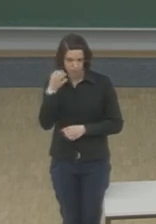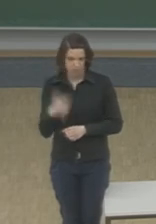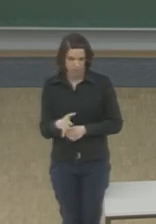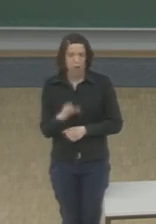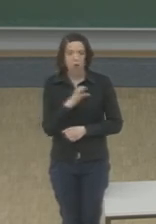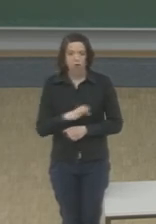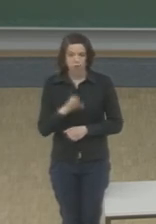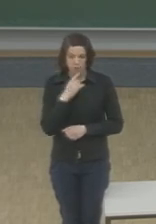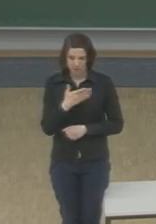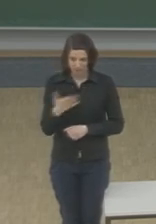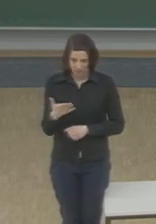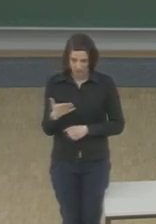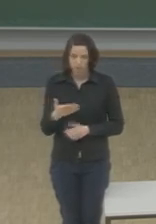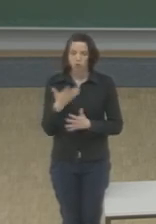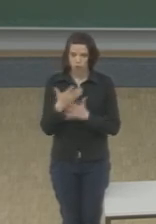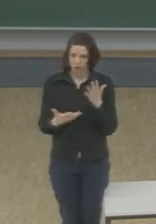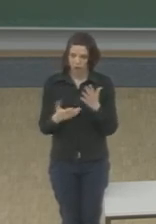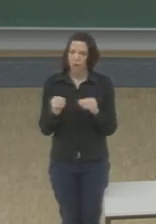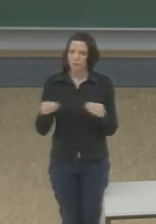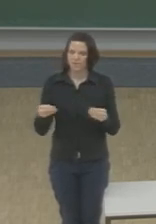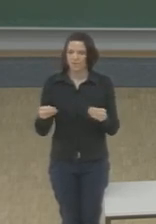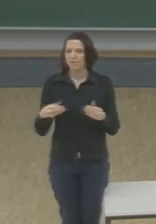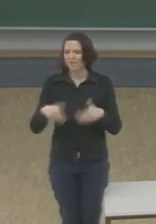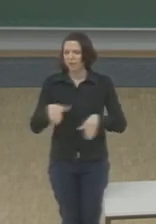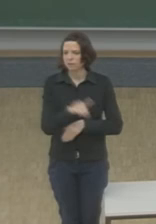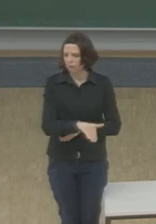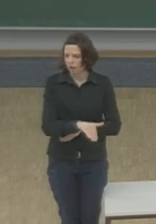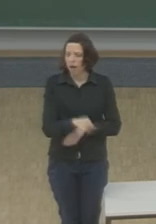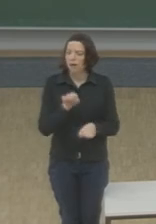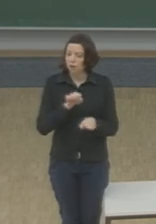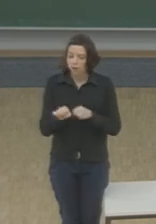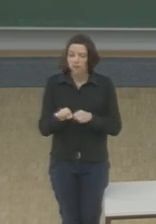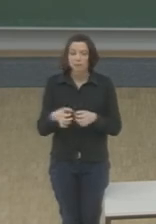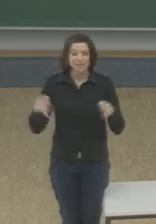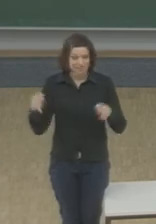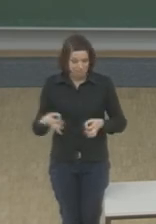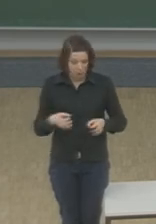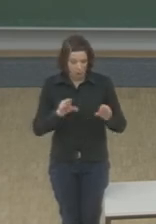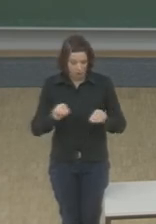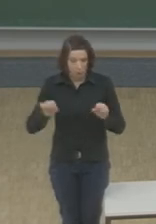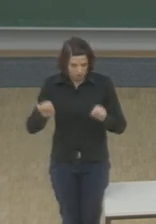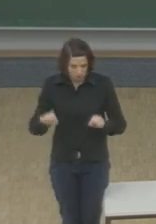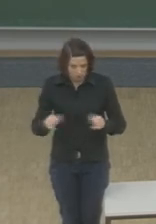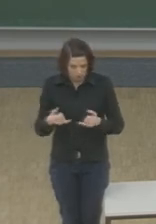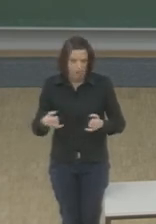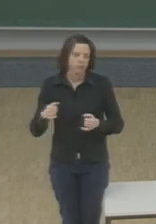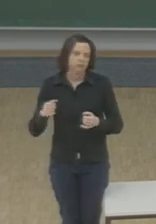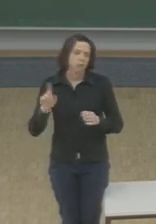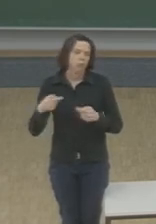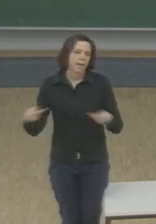ist, von den endlichen Mitteln der Sprache unendlichen Gebrauch zu machen, beziehungsweise, wenn man